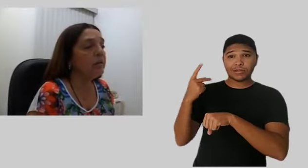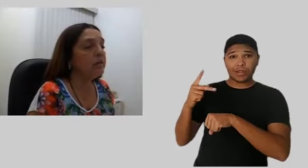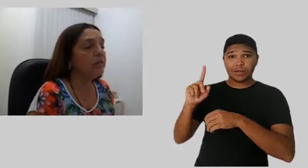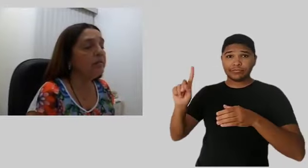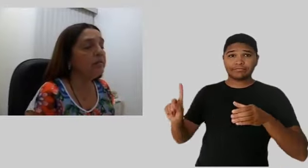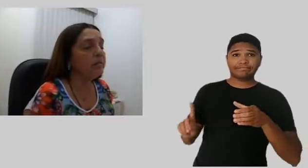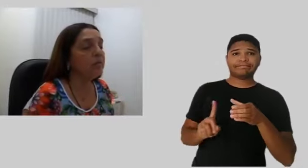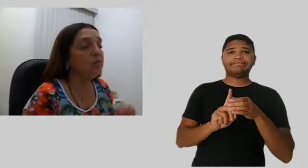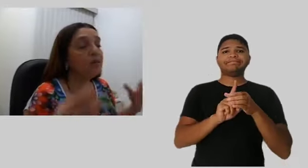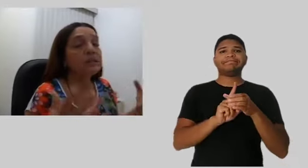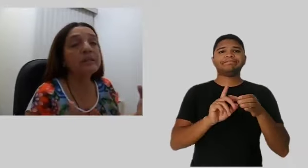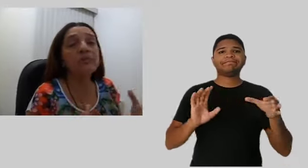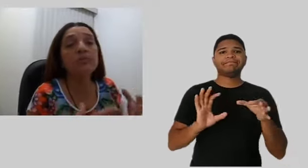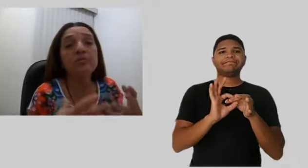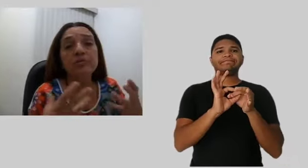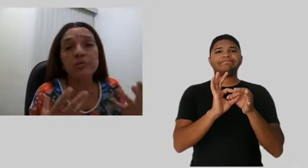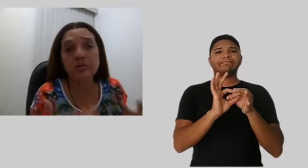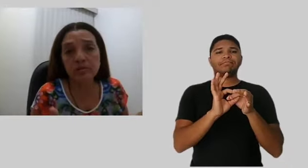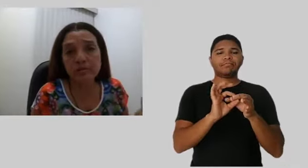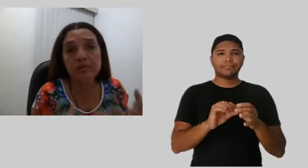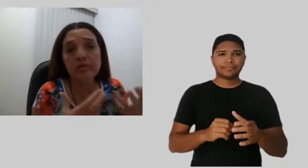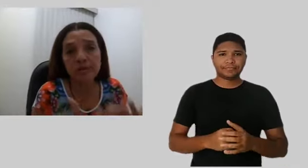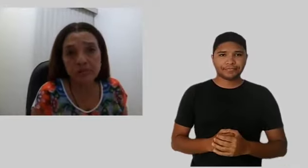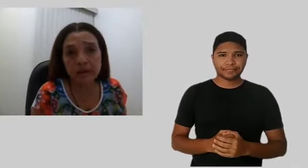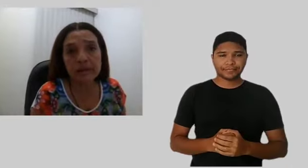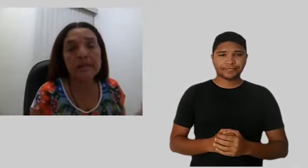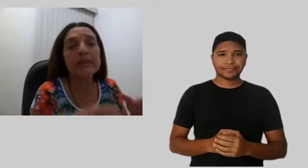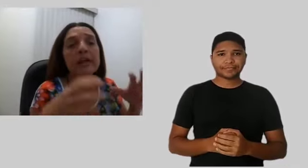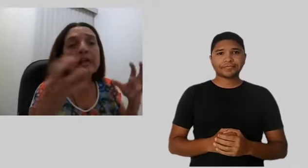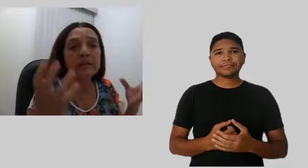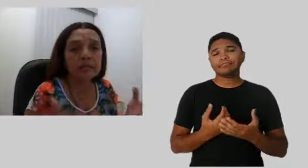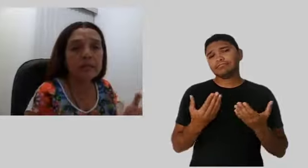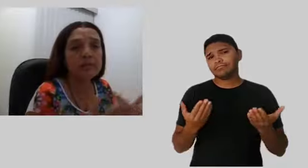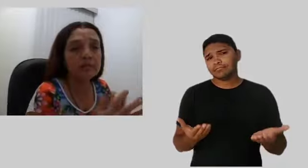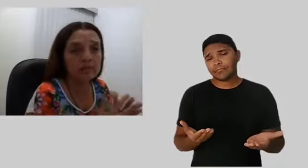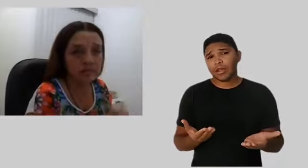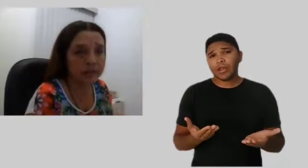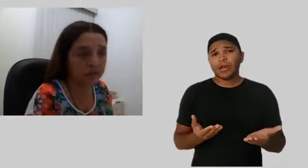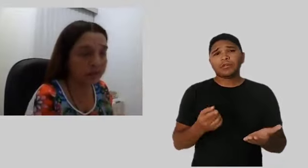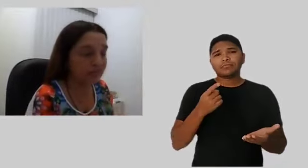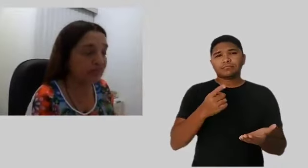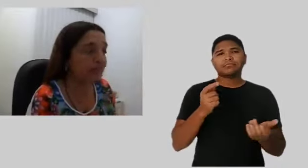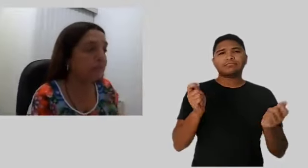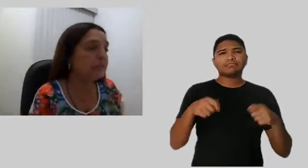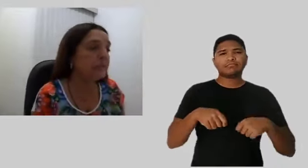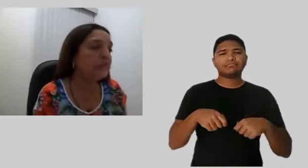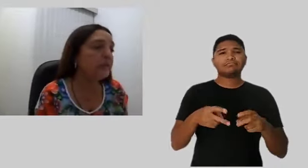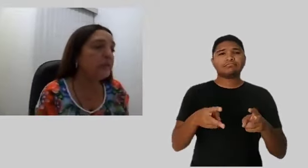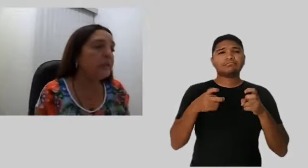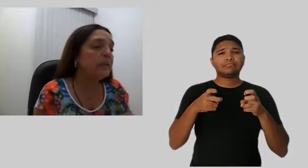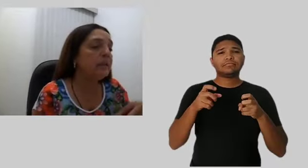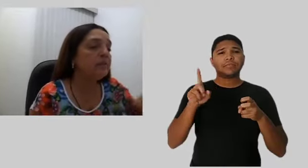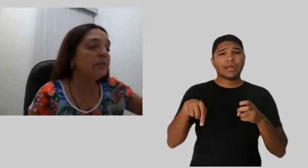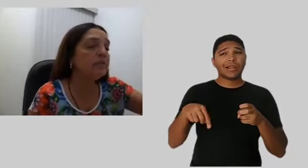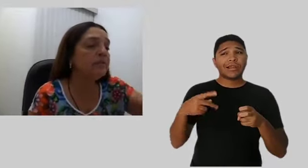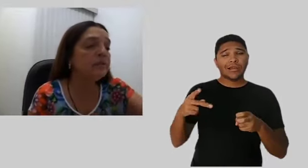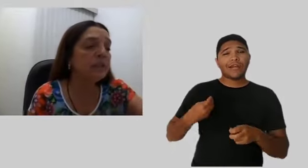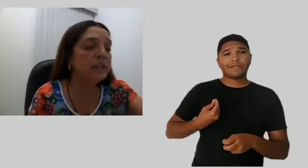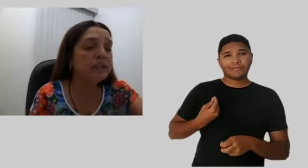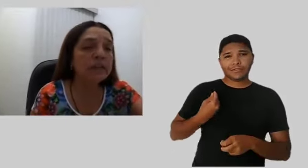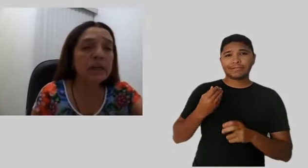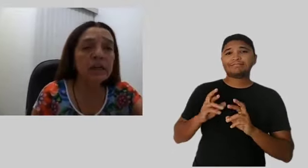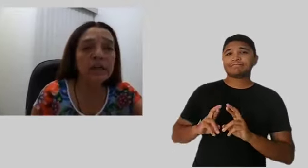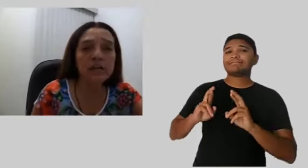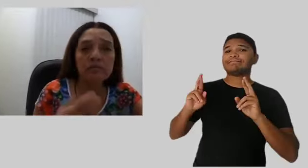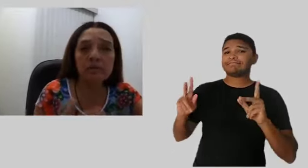da, da incorporação, inclusive do seu país à grande União Soviética, certo? Então você